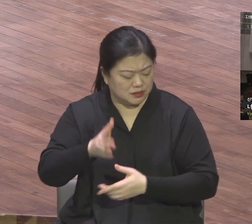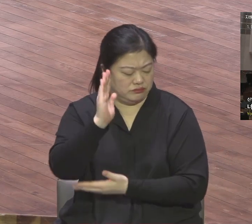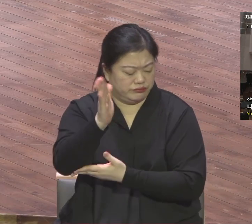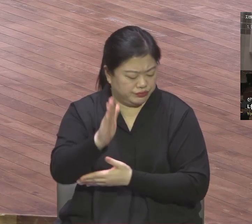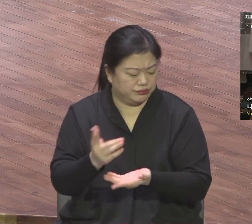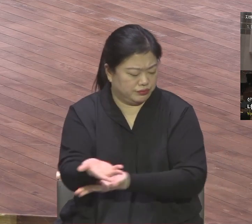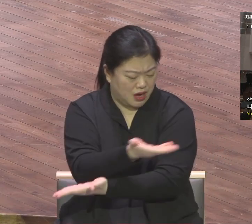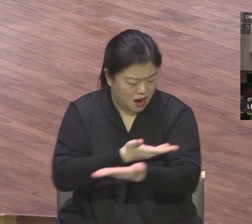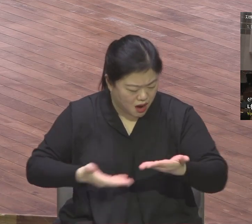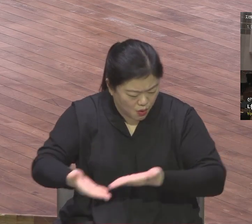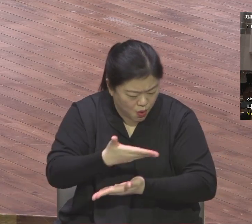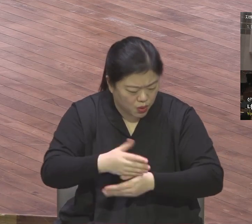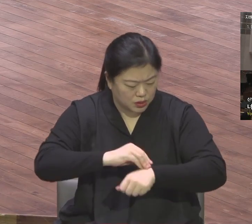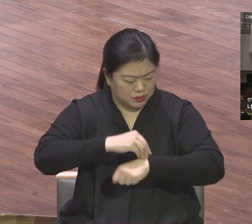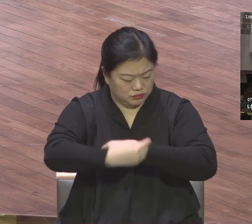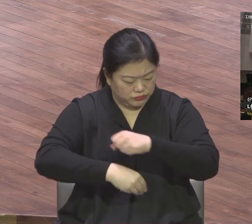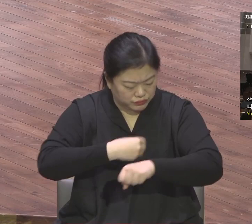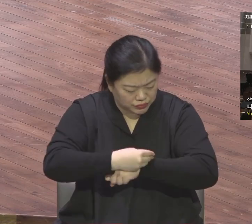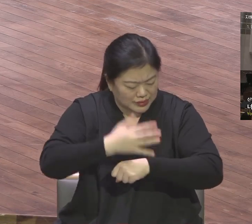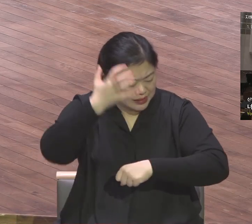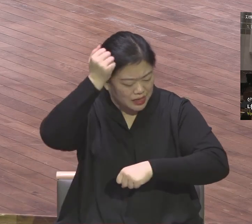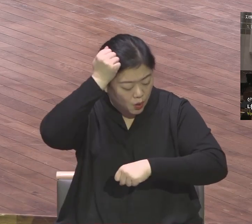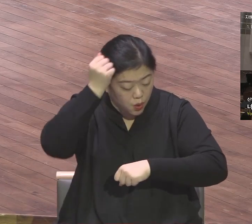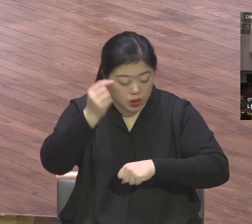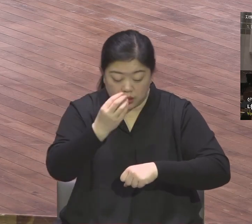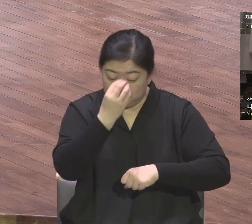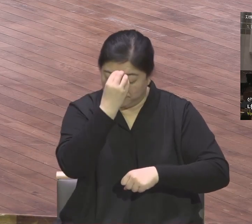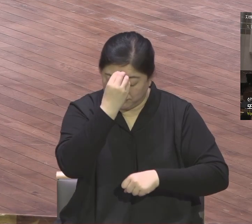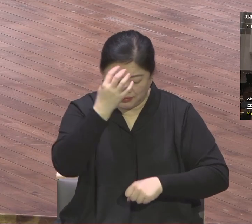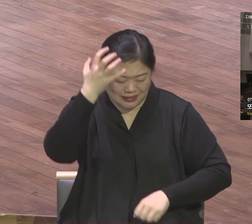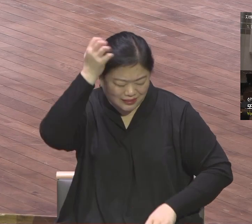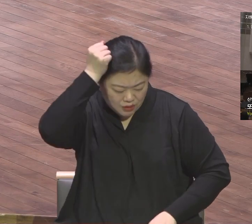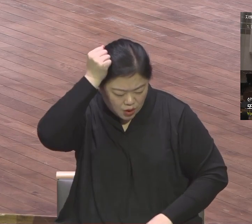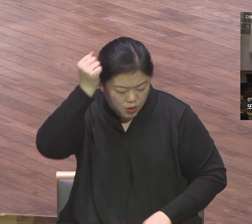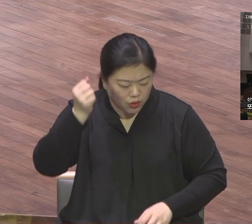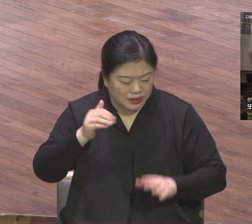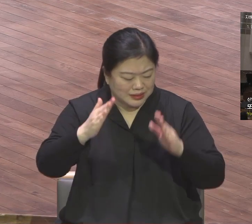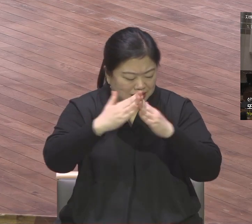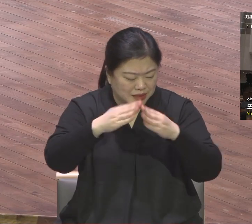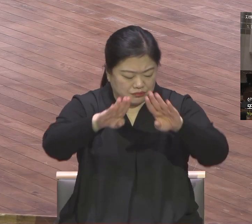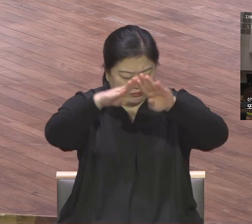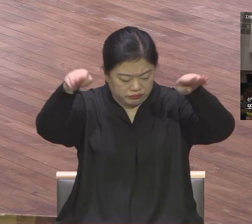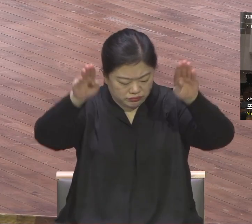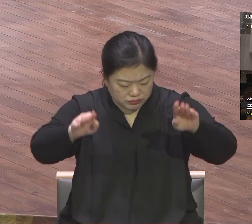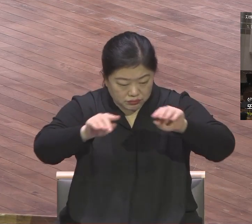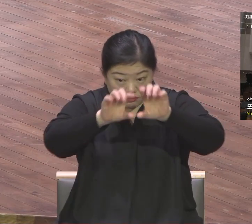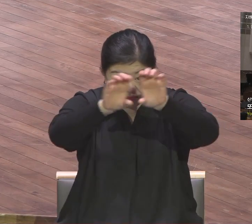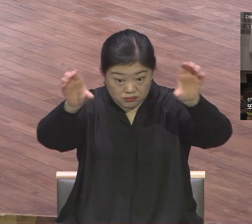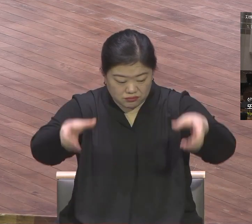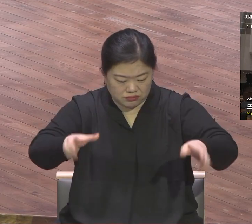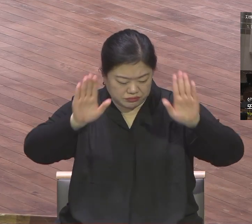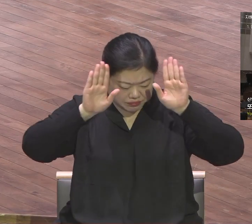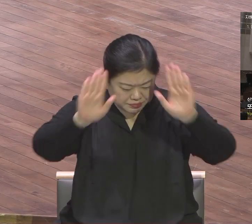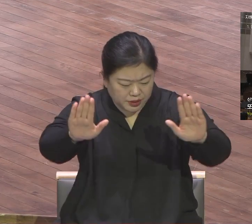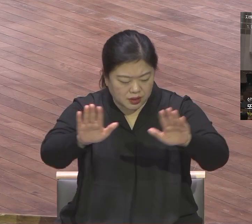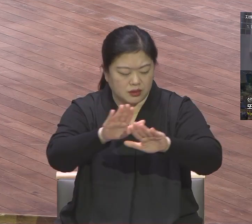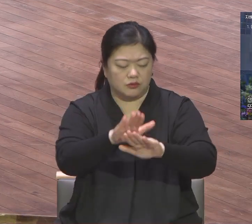또 그것을 내 손목에 메어 기호로 삼으며 내 미간에 붙여 표로 삼고 또 내 집 문을 두고 바깥문에 기로